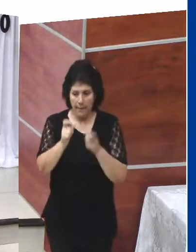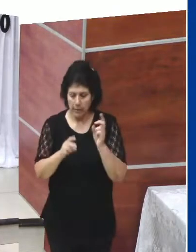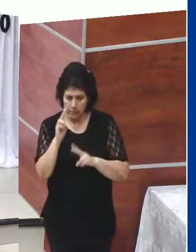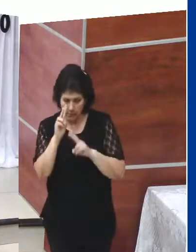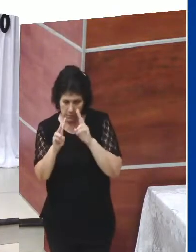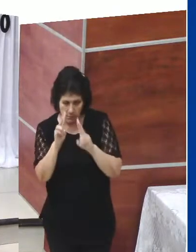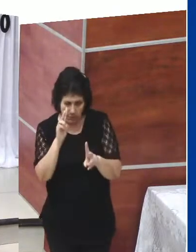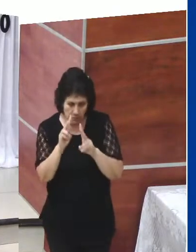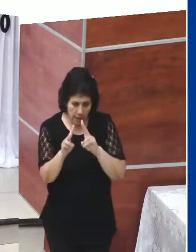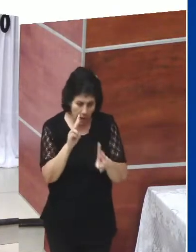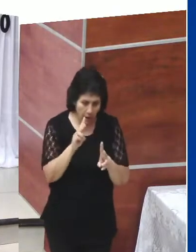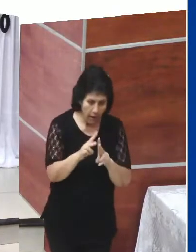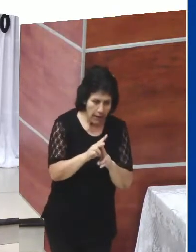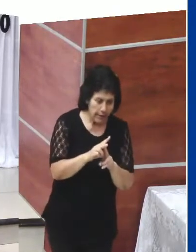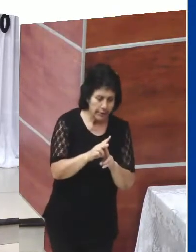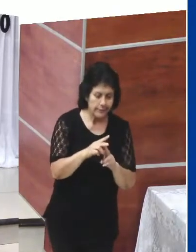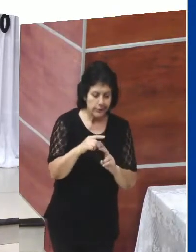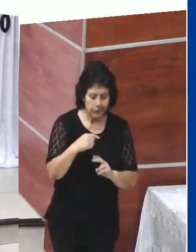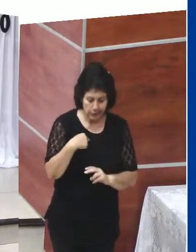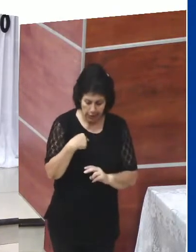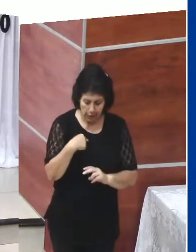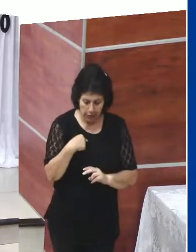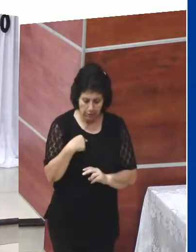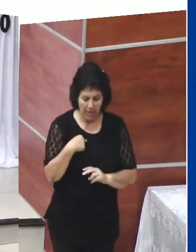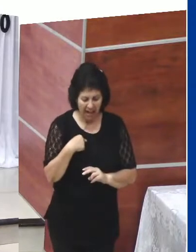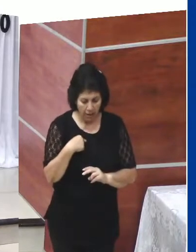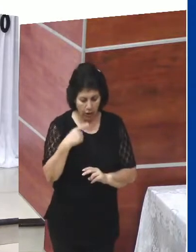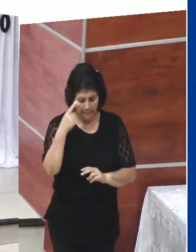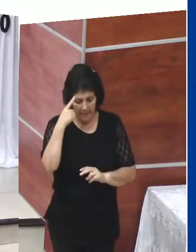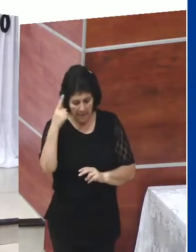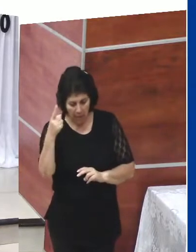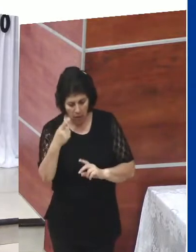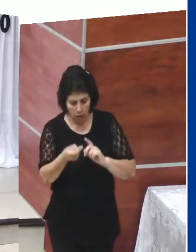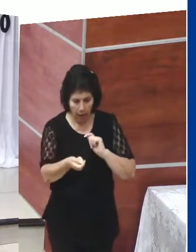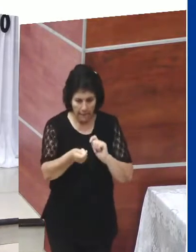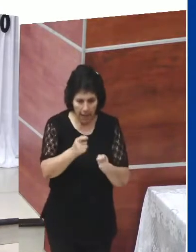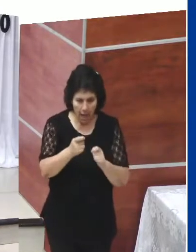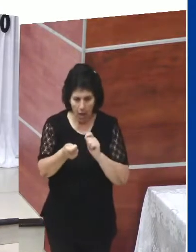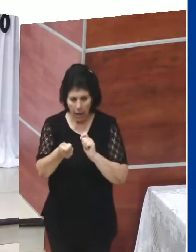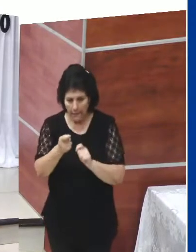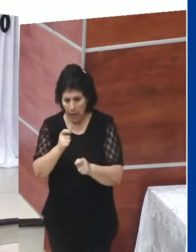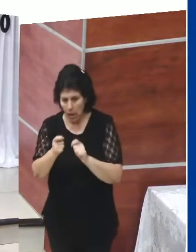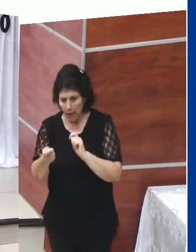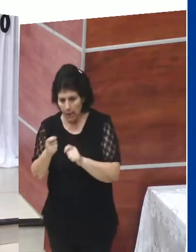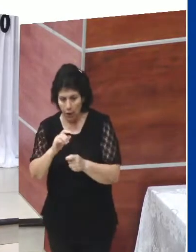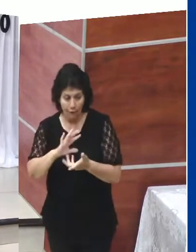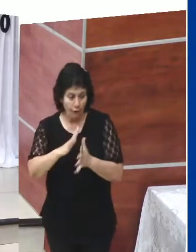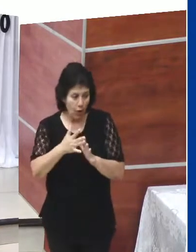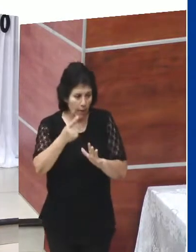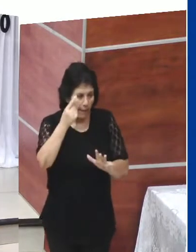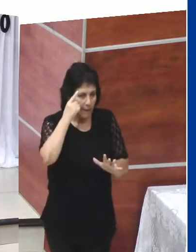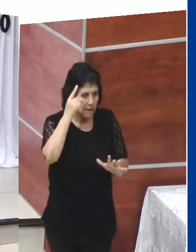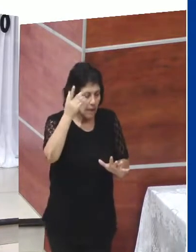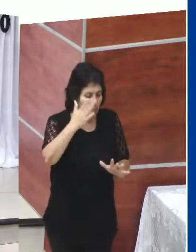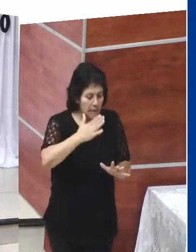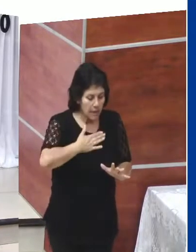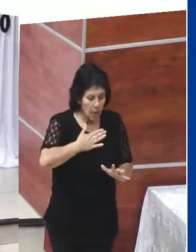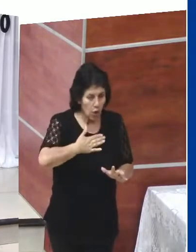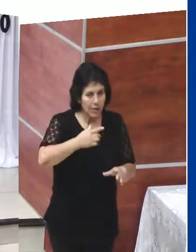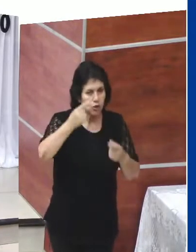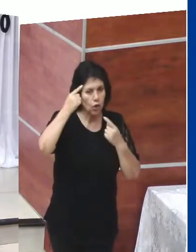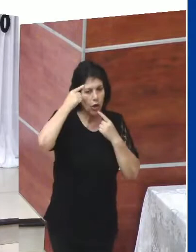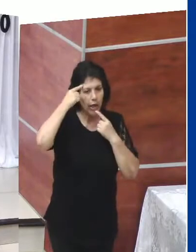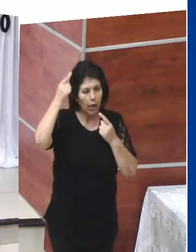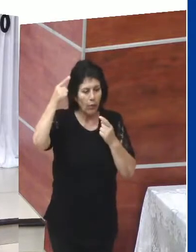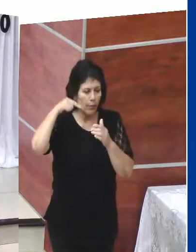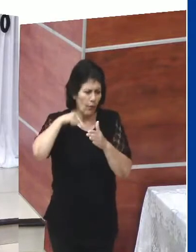que cambiar mis patrones, mis cosmovisiones, mis creencias, que son cuestiones muy profundas, que no lo voy